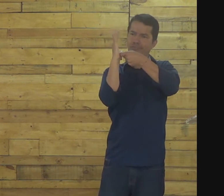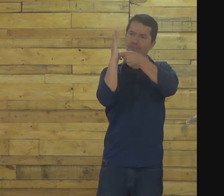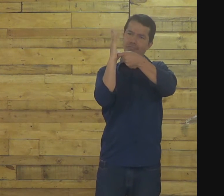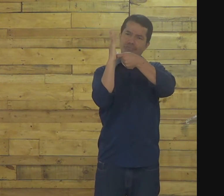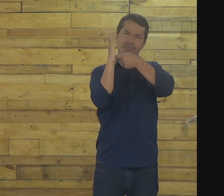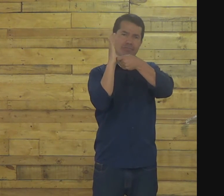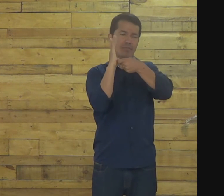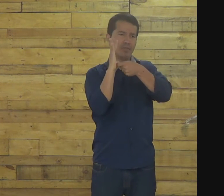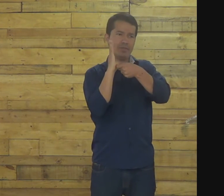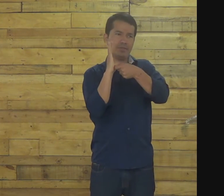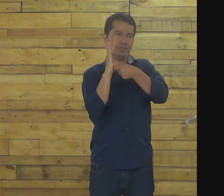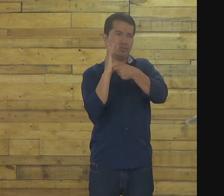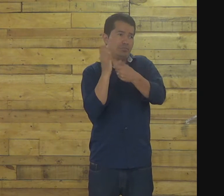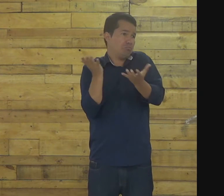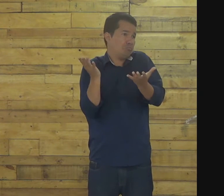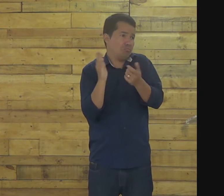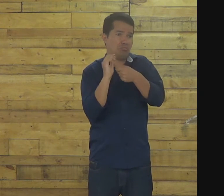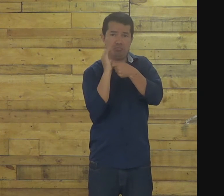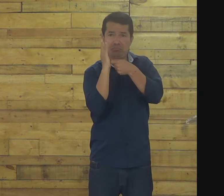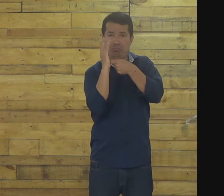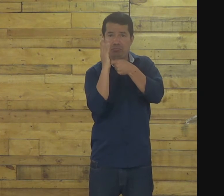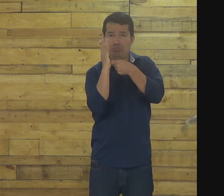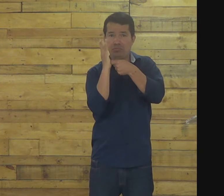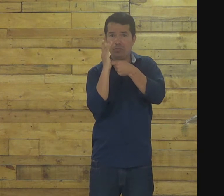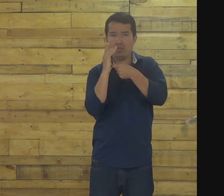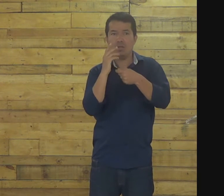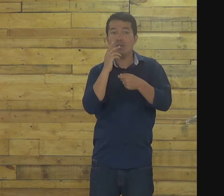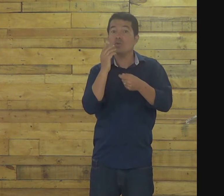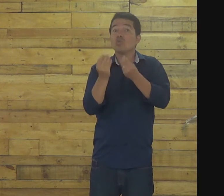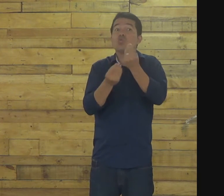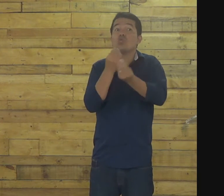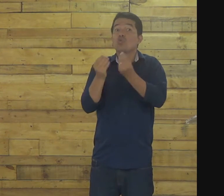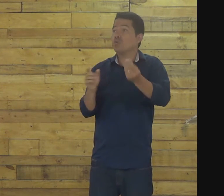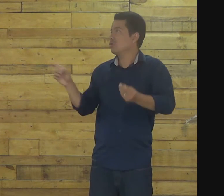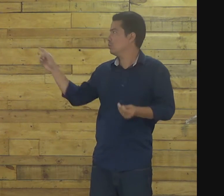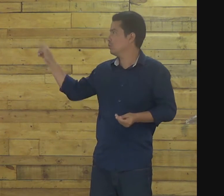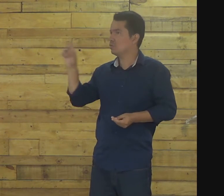Essas duas imagens representam uma candeia.